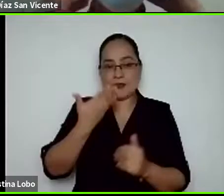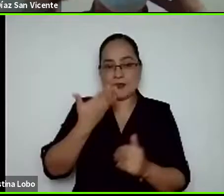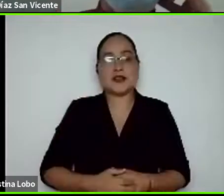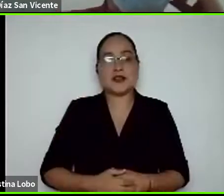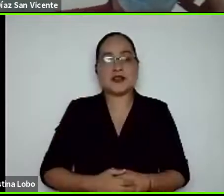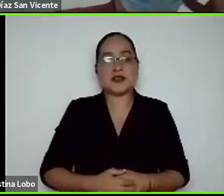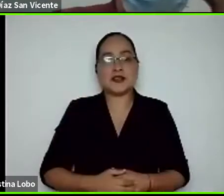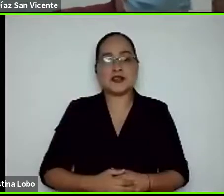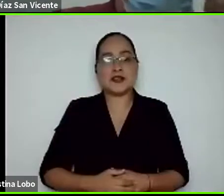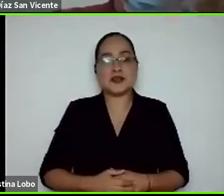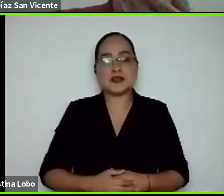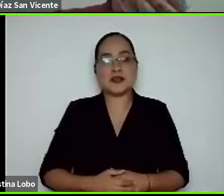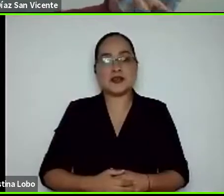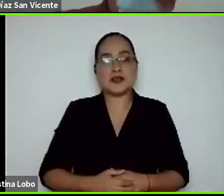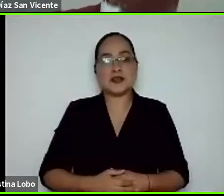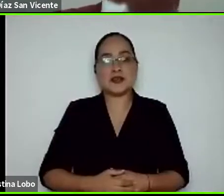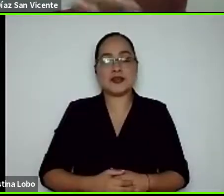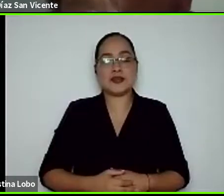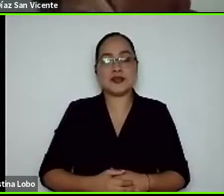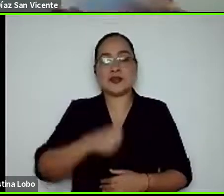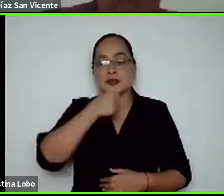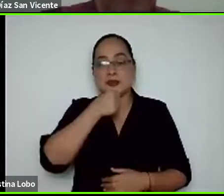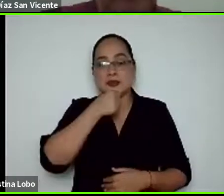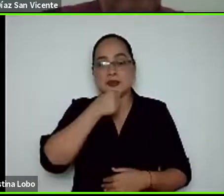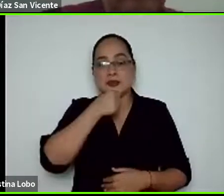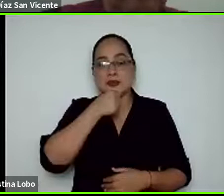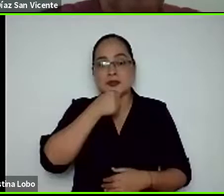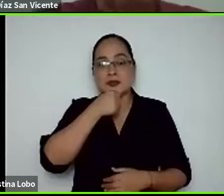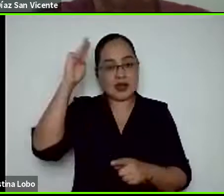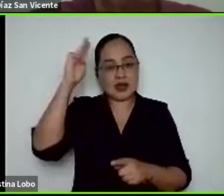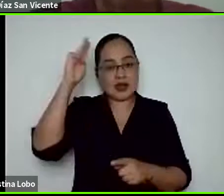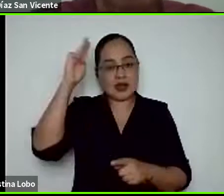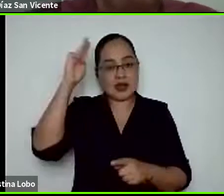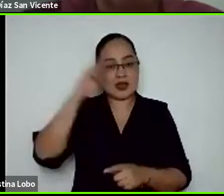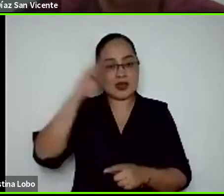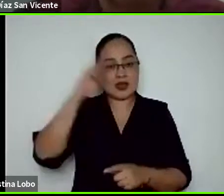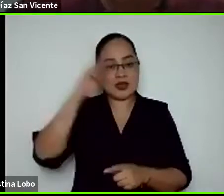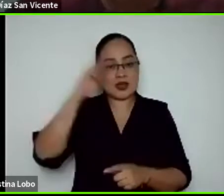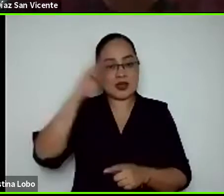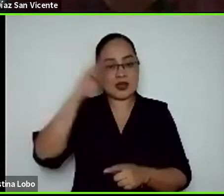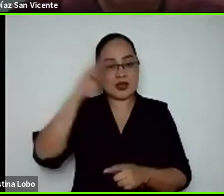sesión, cedo el uso de la voz al maestro Arturo Díaz San Vicente. Adelante, maestro.